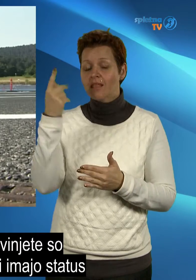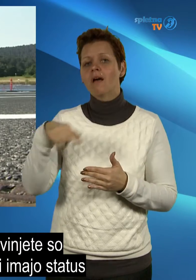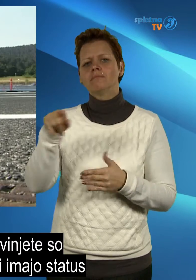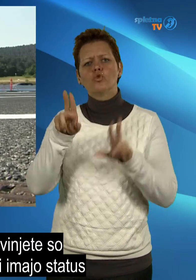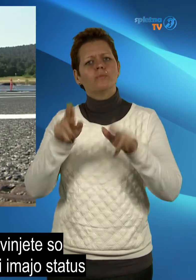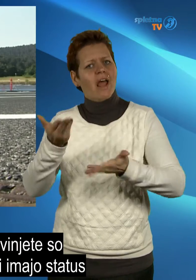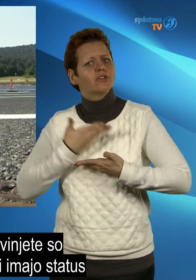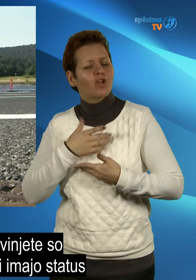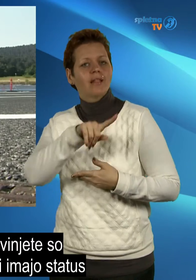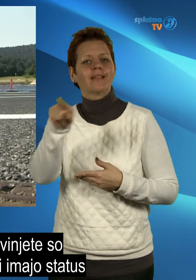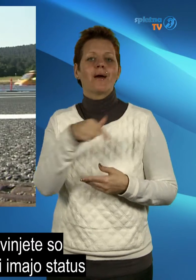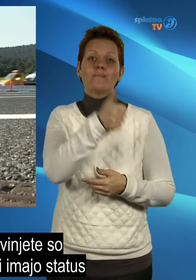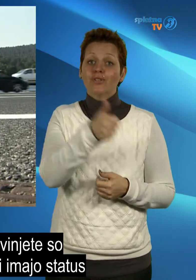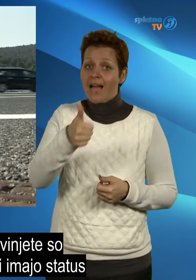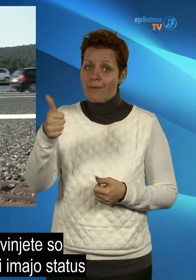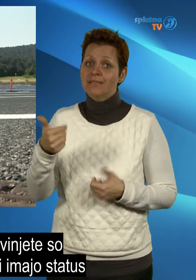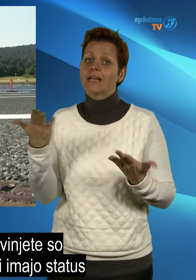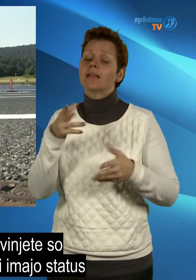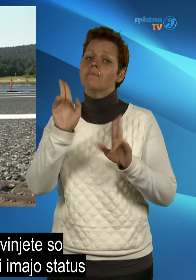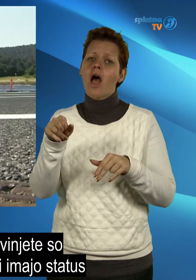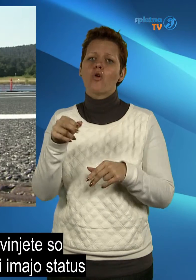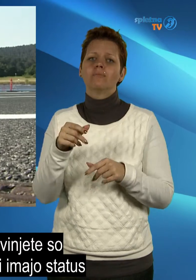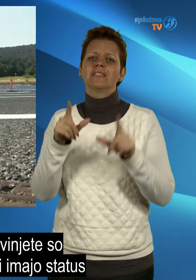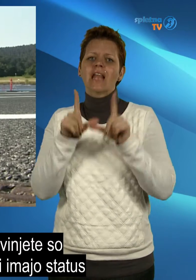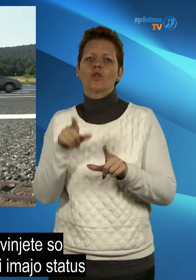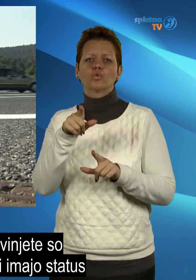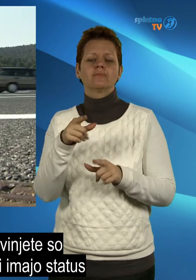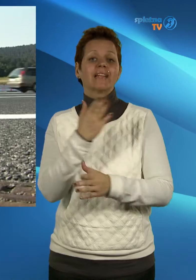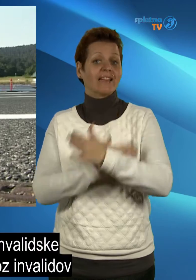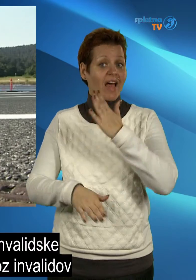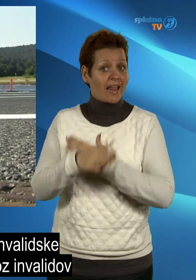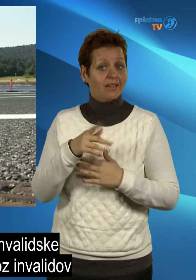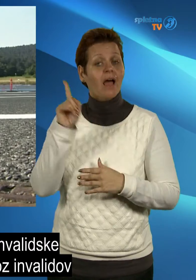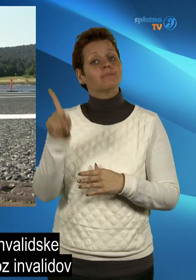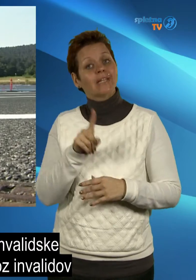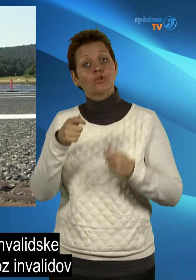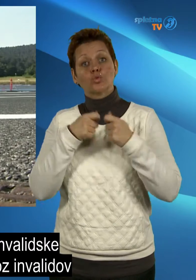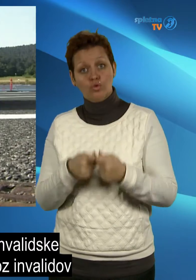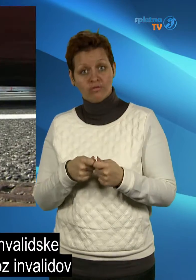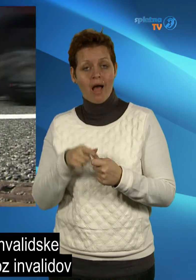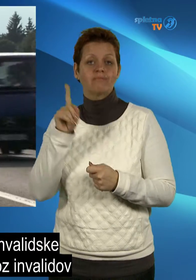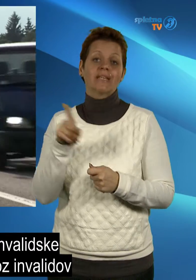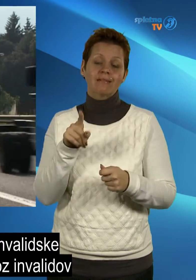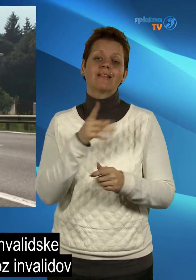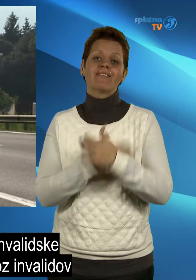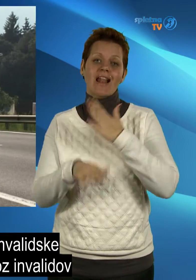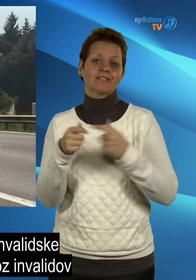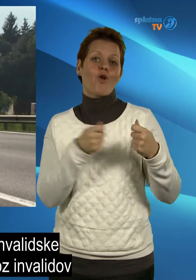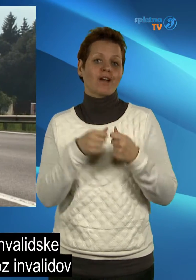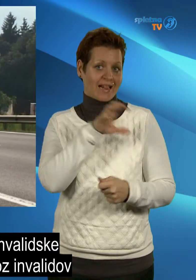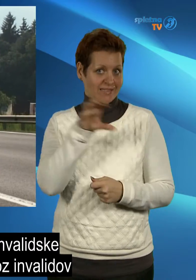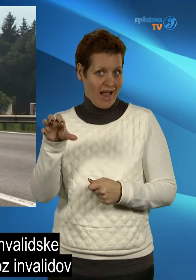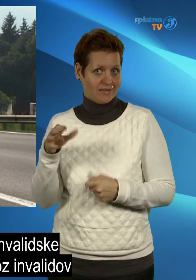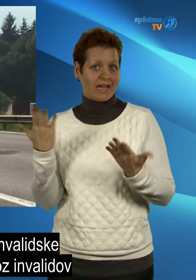so upravičeni posamezniki, ki imajo status invalida in društva in invalidske organizacije, ki za prevoz